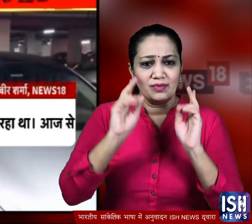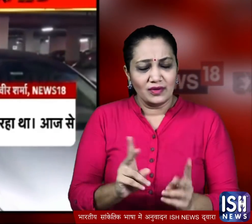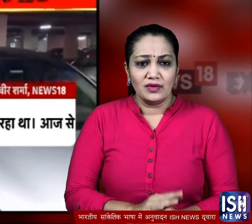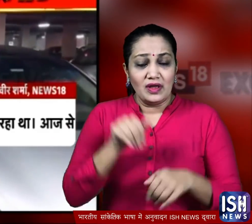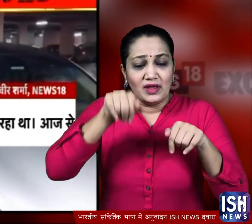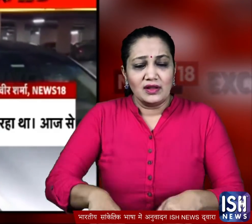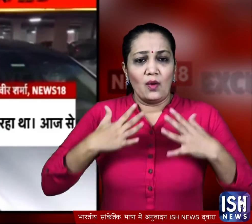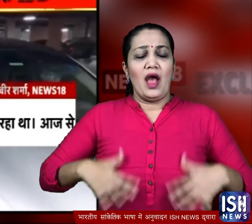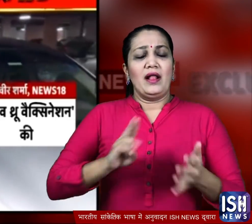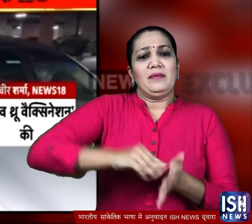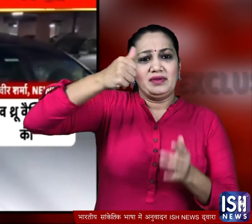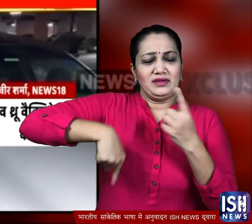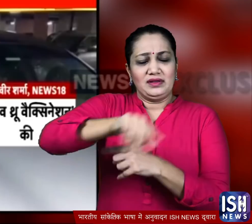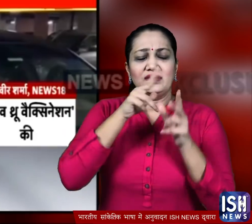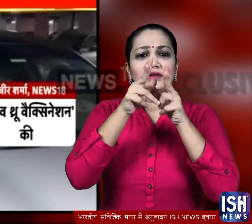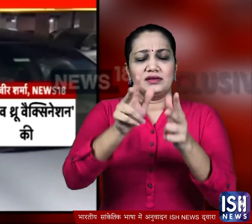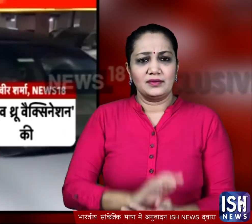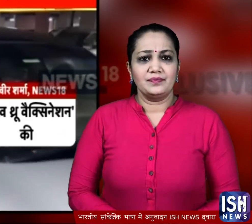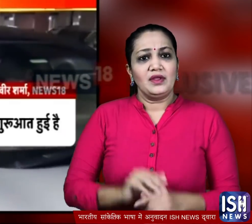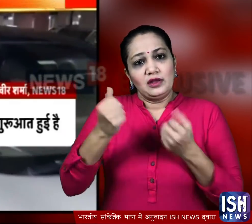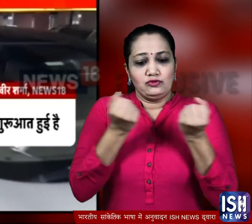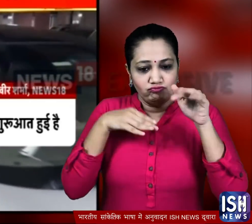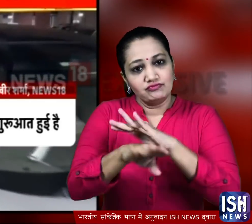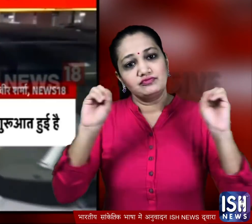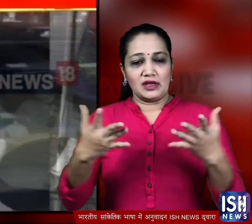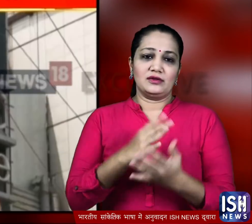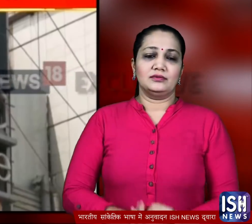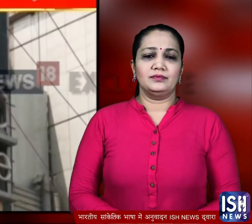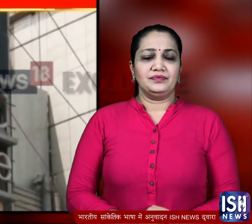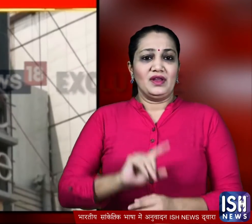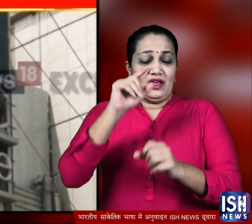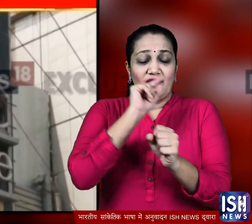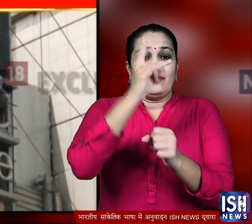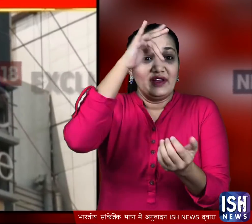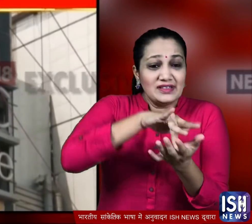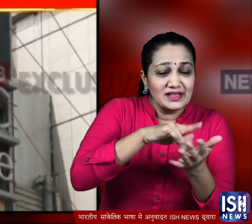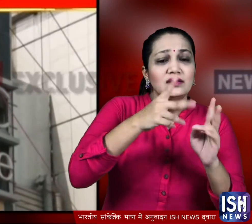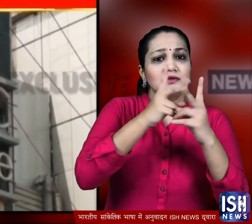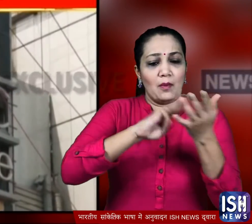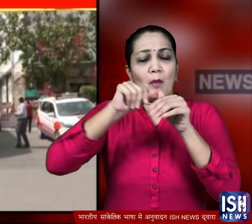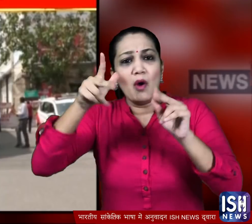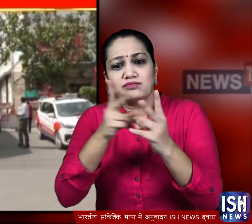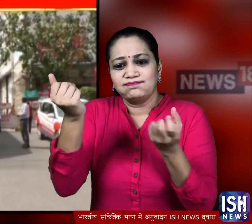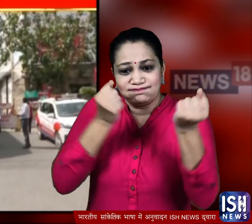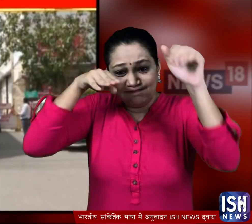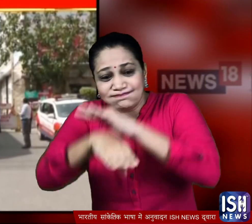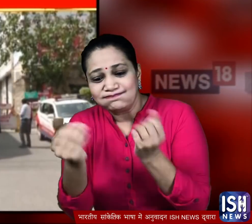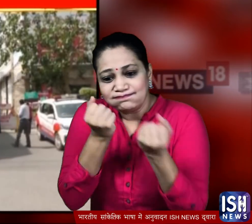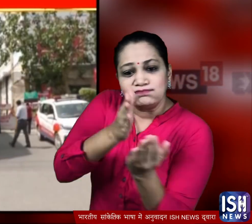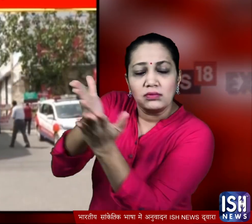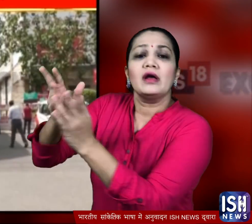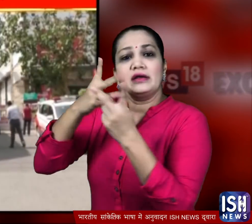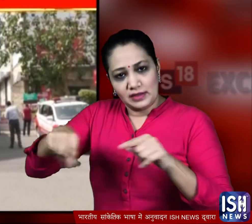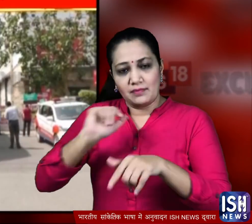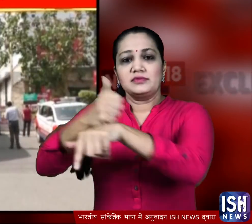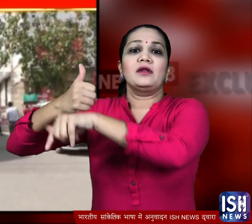वो चल रहा था। आज से स्वास्थ्य विभाग ने ड्राइव थ्रू जो है उसकी शुरुआत की है। गुरुग्राम में इस पहले सेंटर की तर्ज पर अलग अलग मॉल की पार्किंग